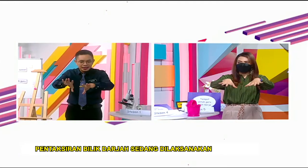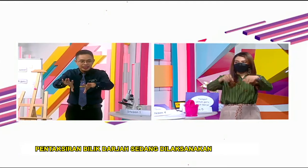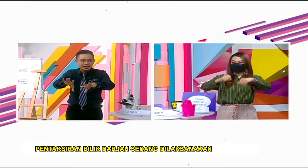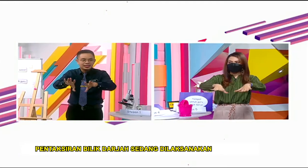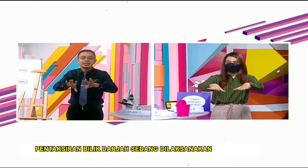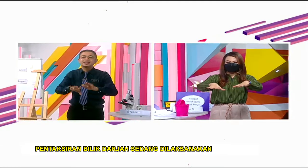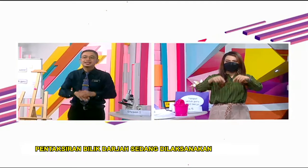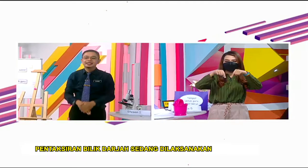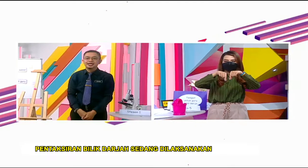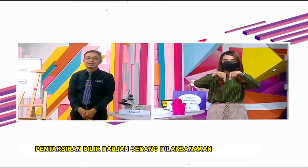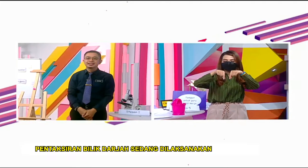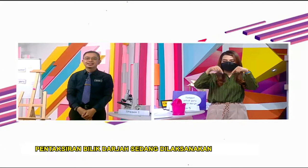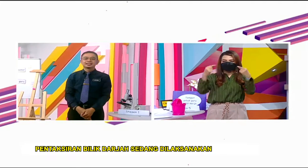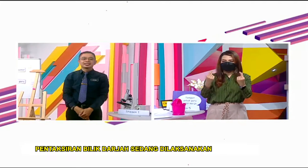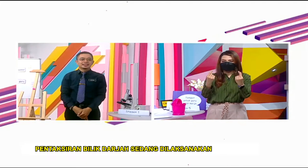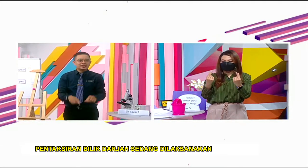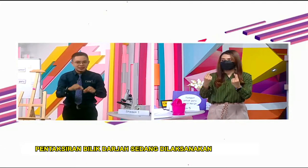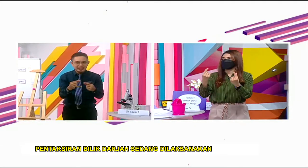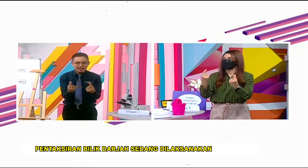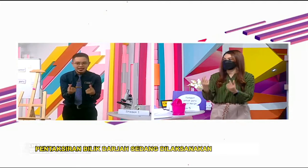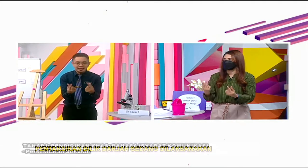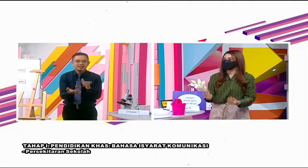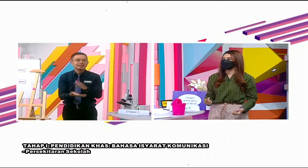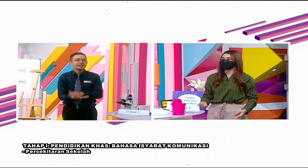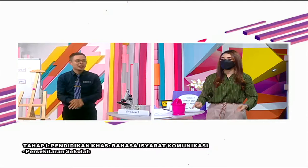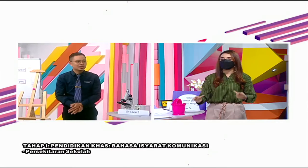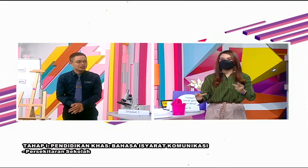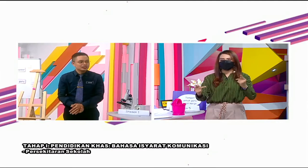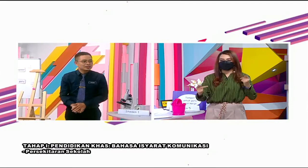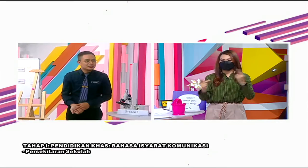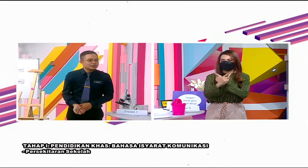Okey, okey. Okay. Quran. Quran. Okey, cikgu kita nak